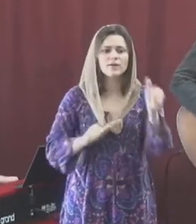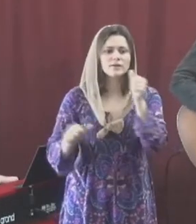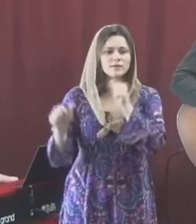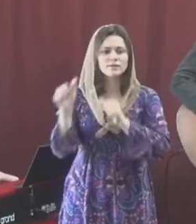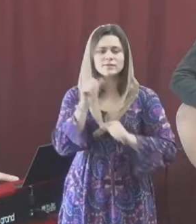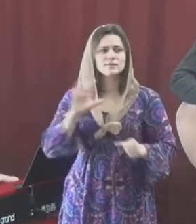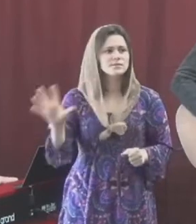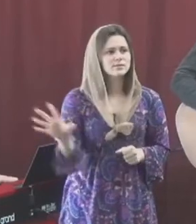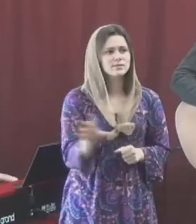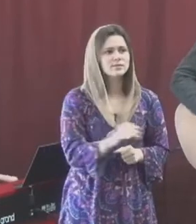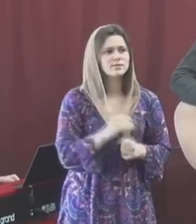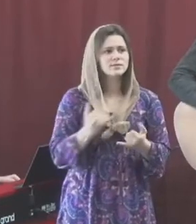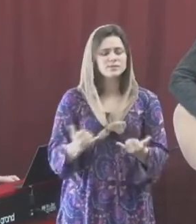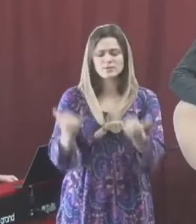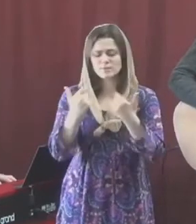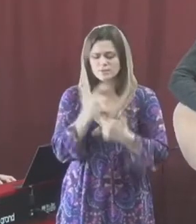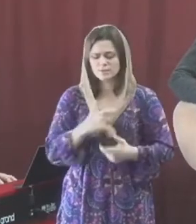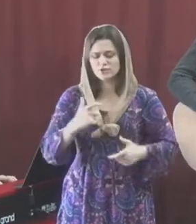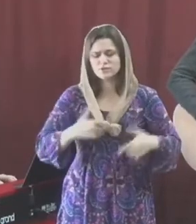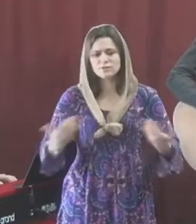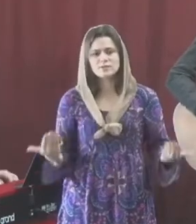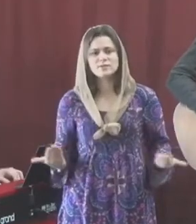спробувати все і для себе